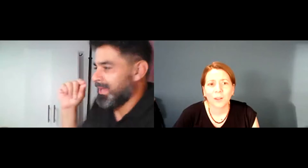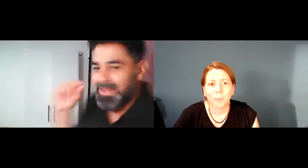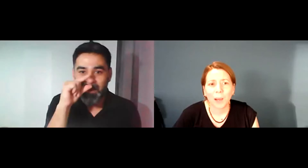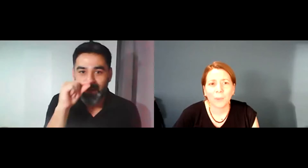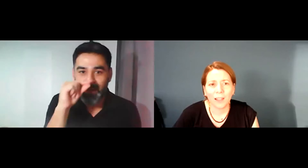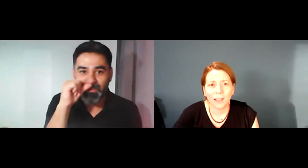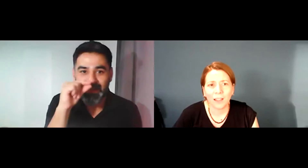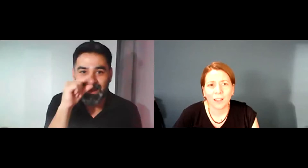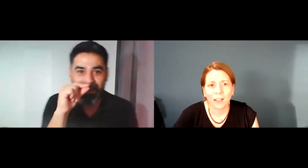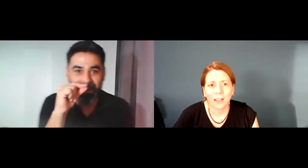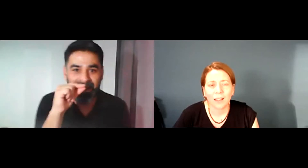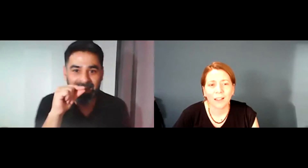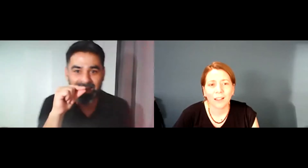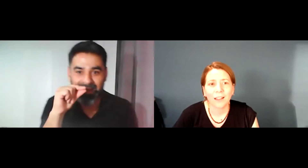A ver.